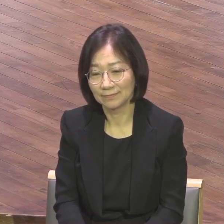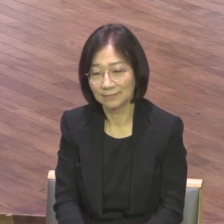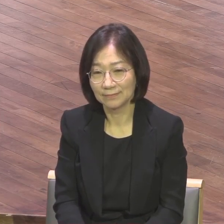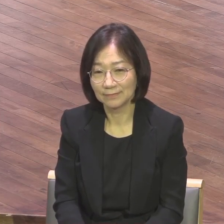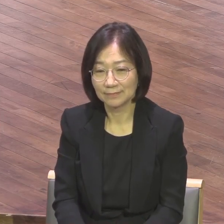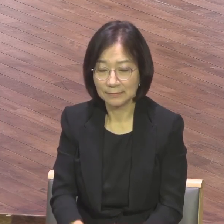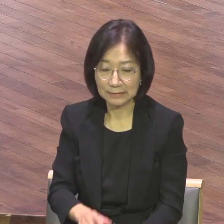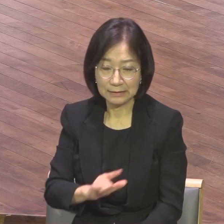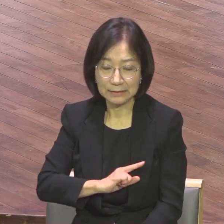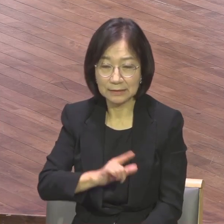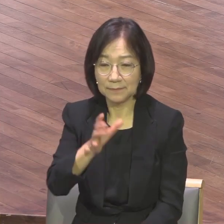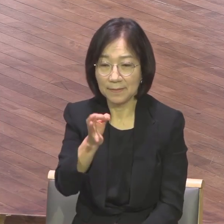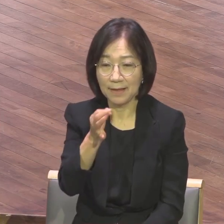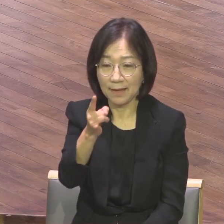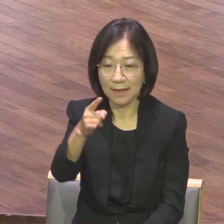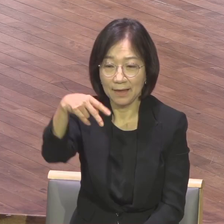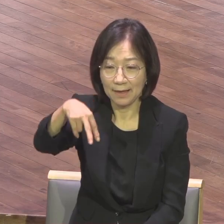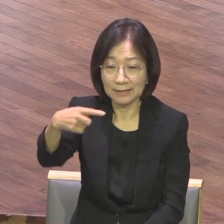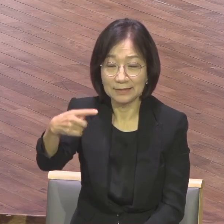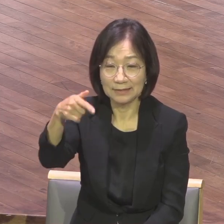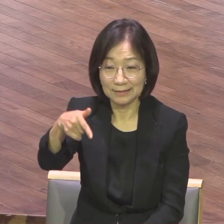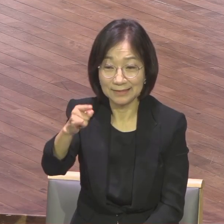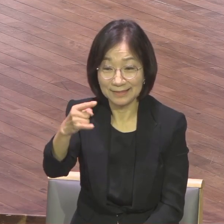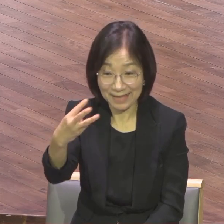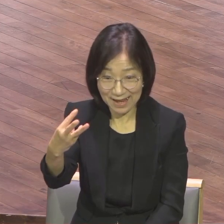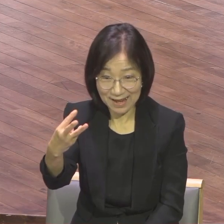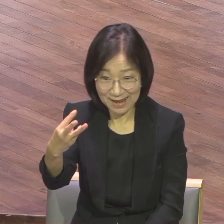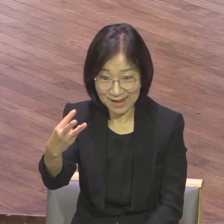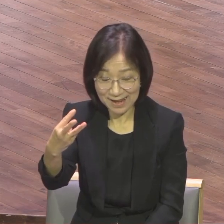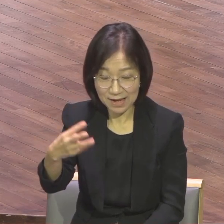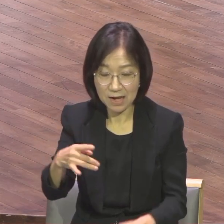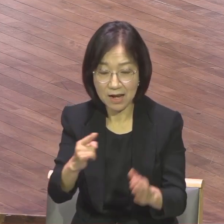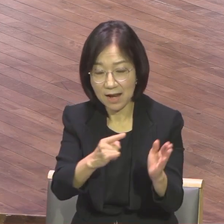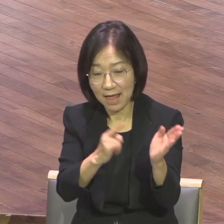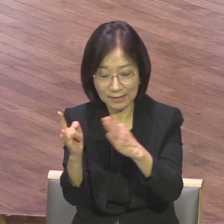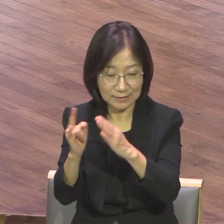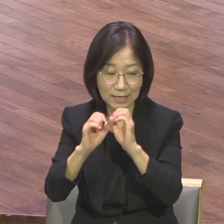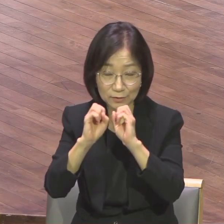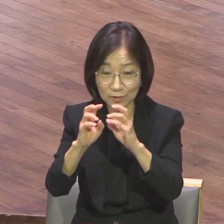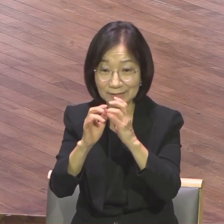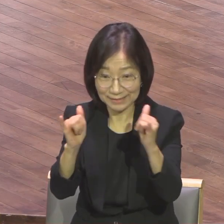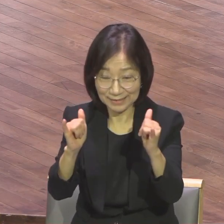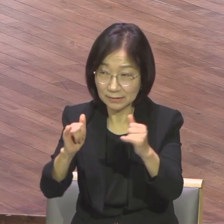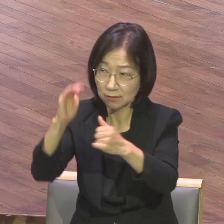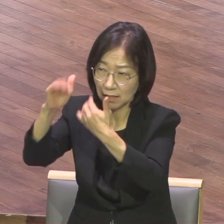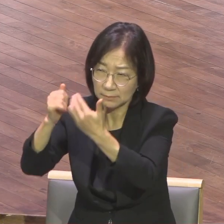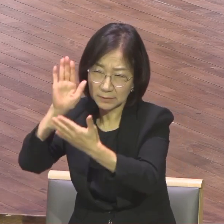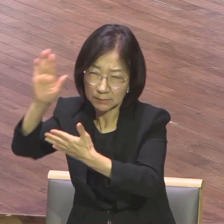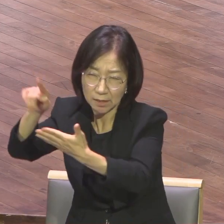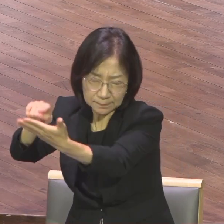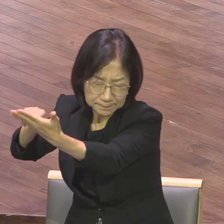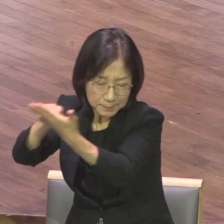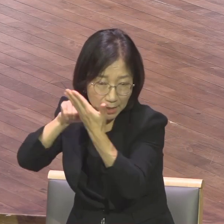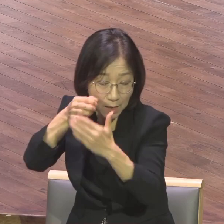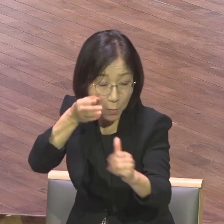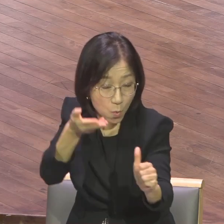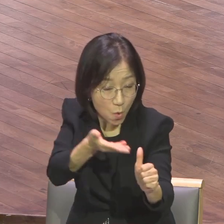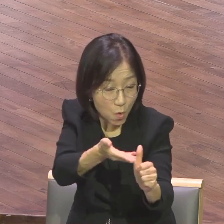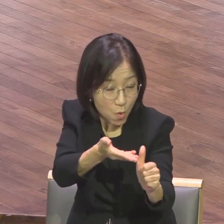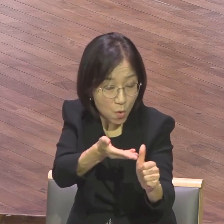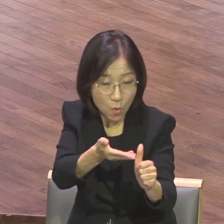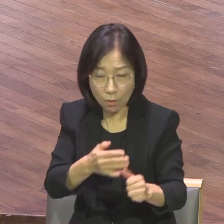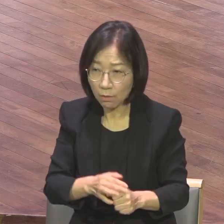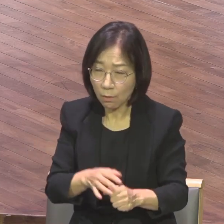에스겔 선지자는 이 환상 하나님이 보여주신 환상 가운데 성전의 이 문지방 밑에서